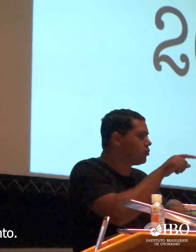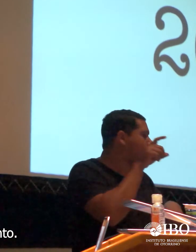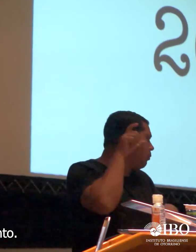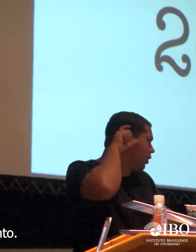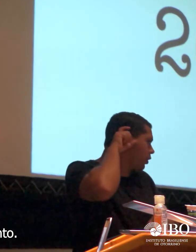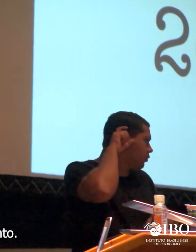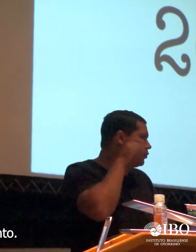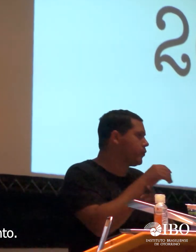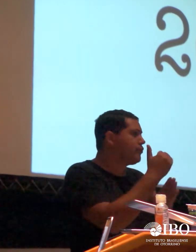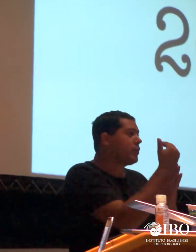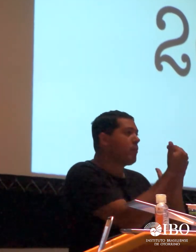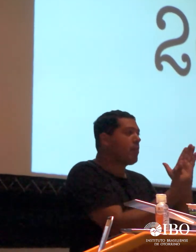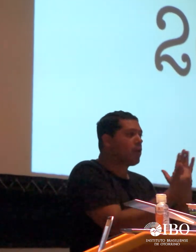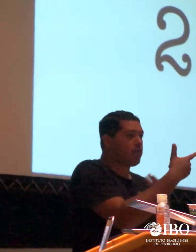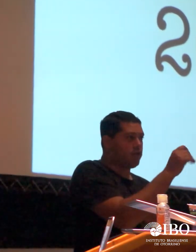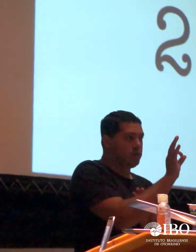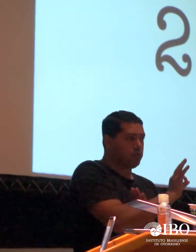menos de 20%